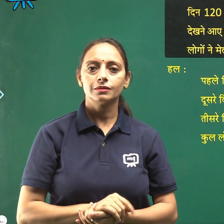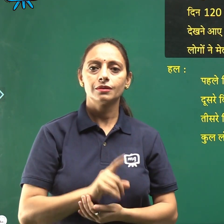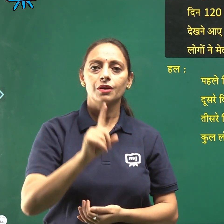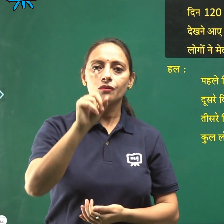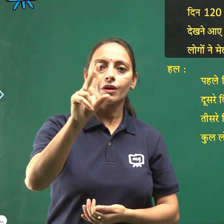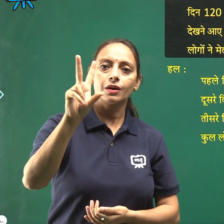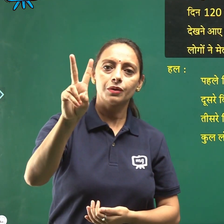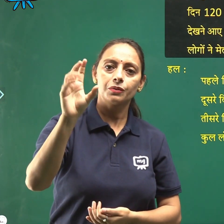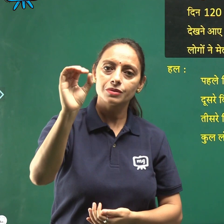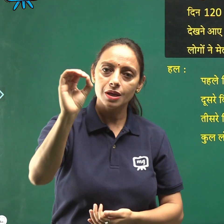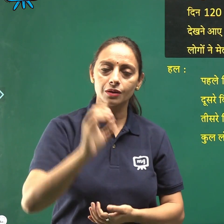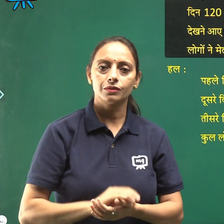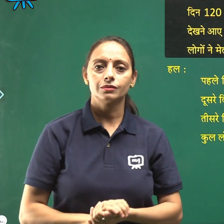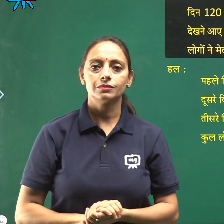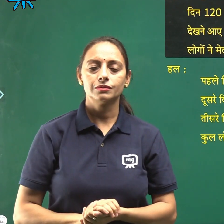120,